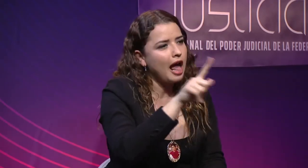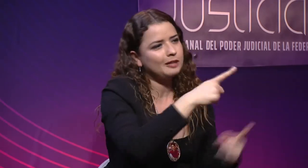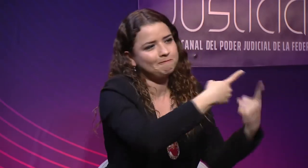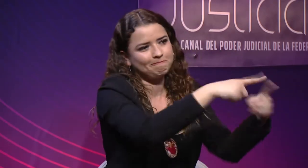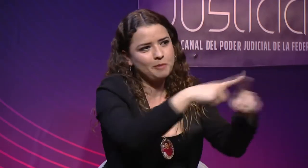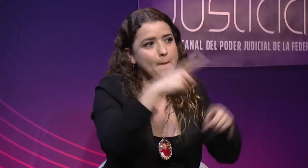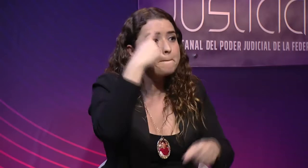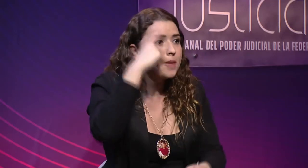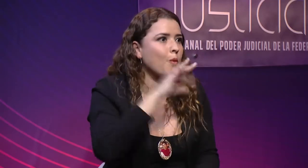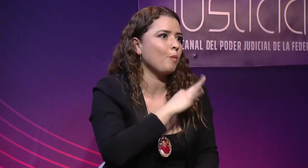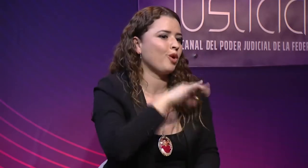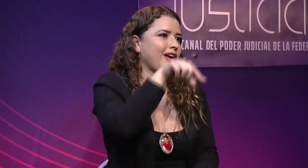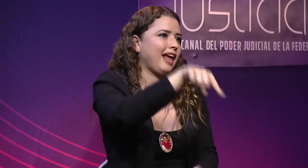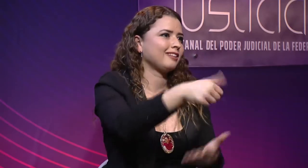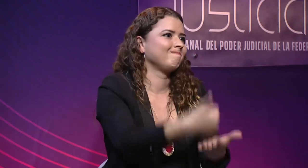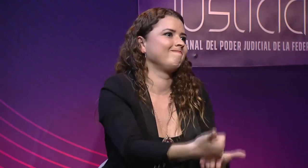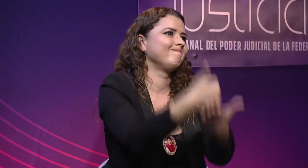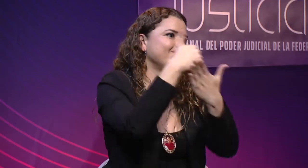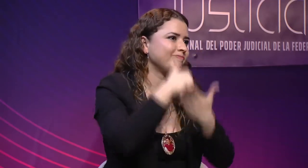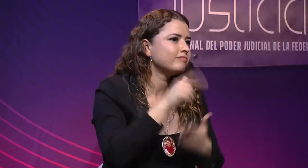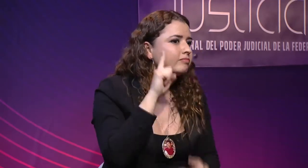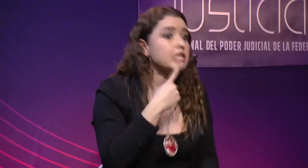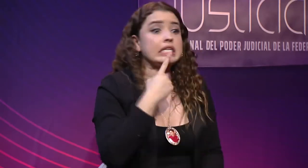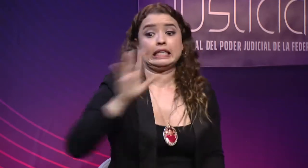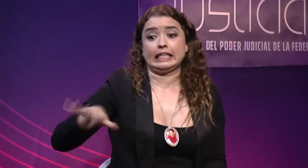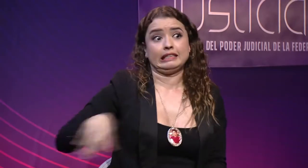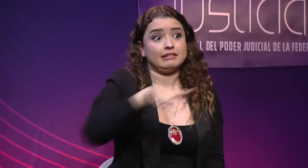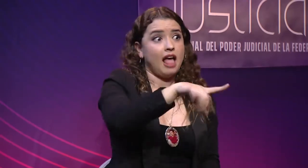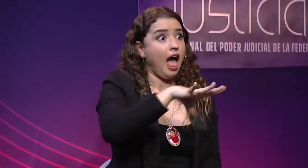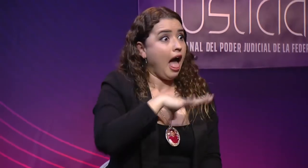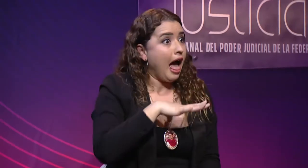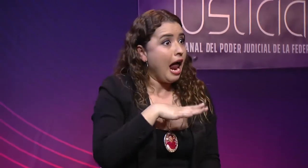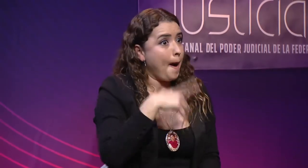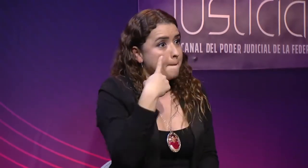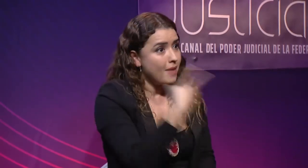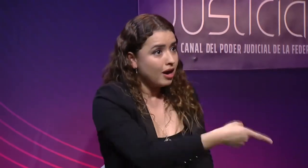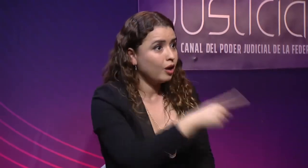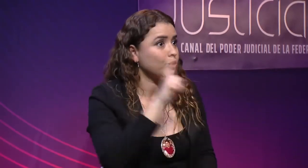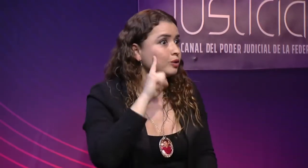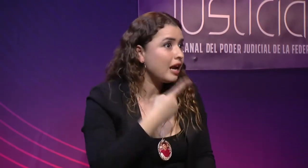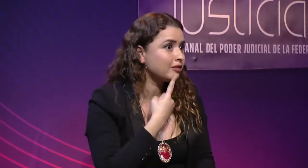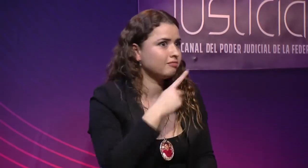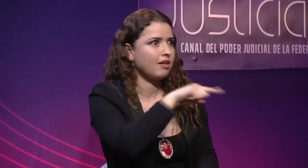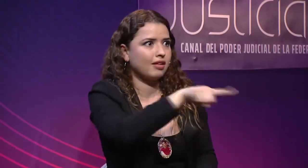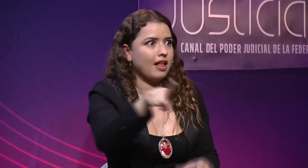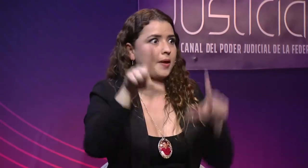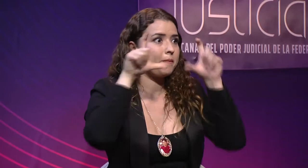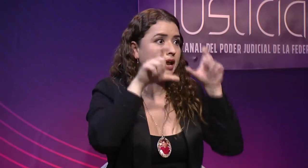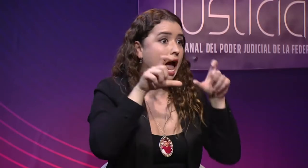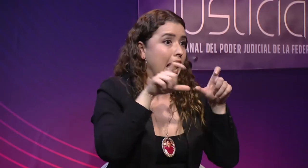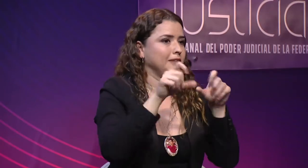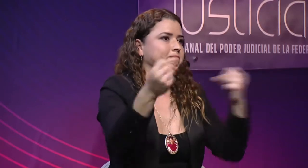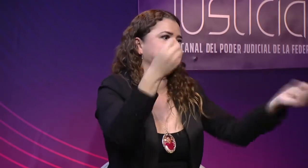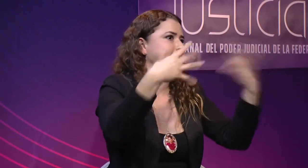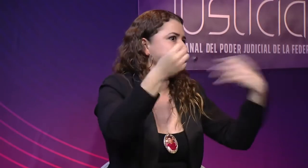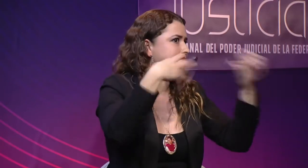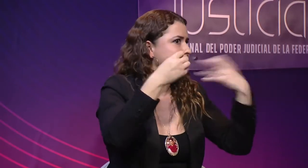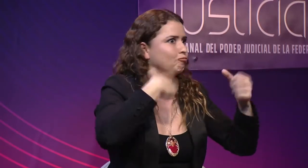convocatoria para poder invitar a los sordos a que vinieran. Muchos de ellos decían, mira, hay una sorda fotógrafa. Y